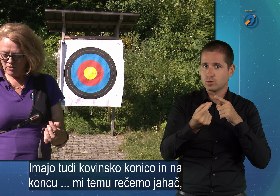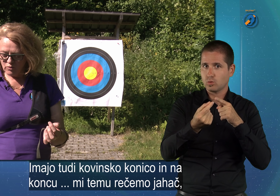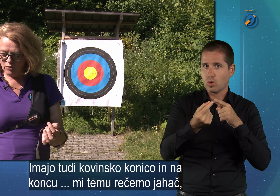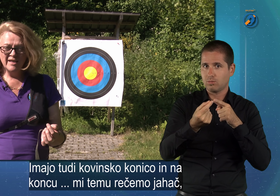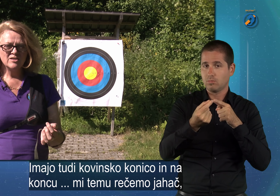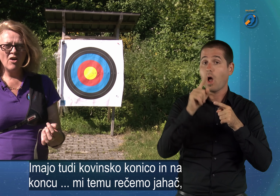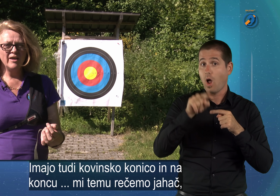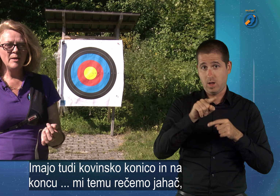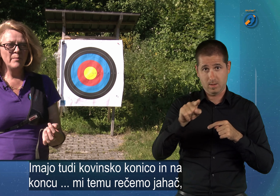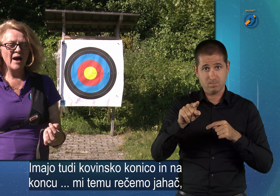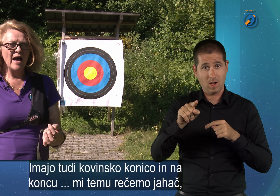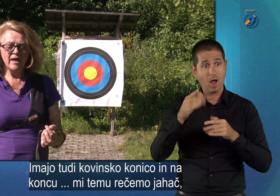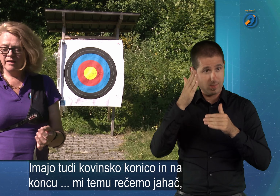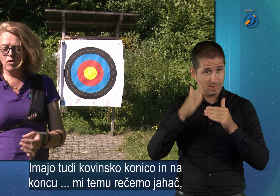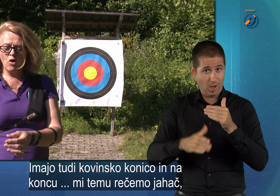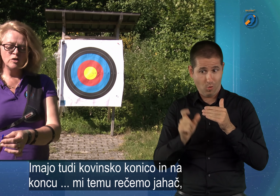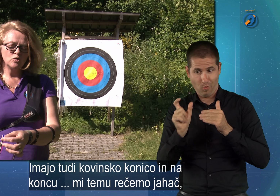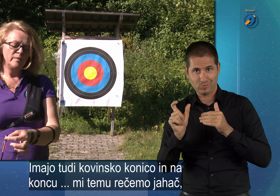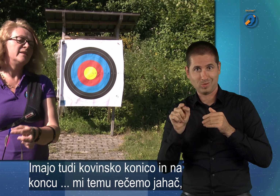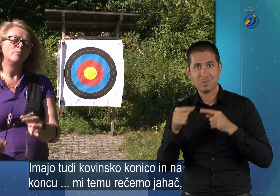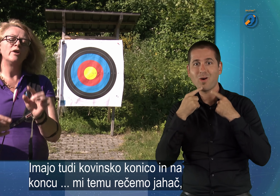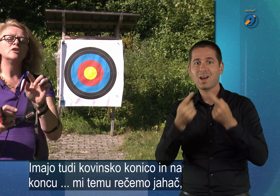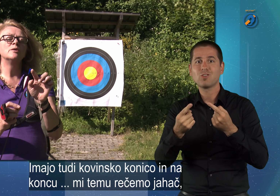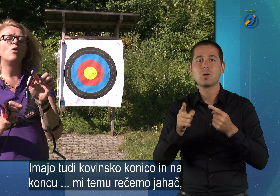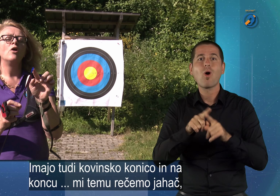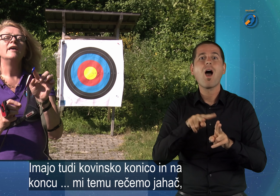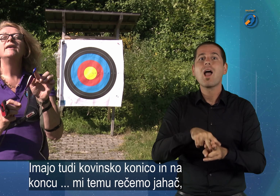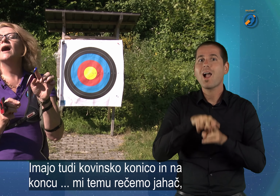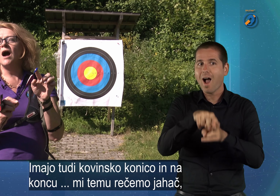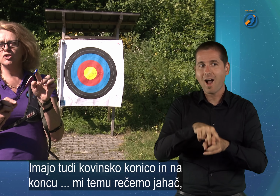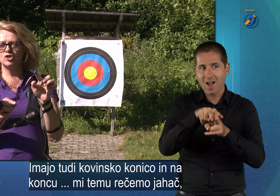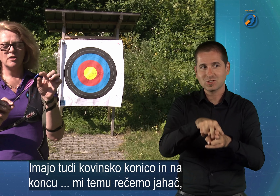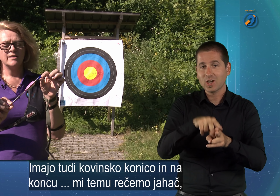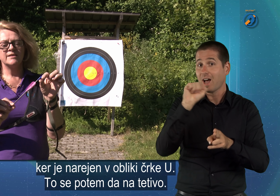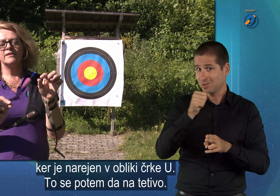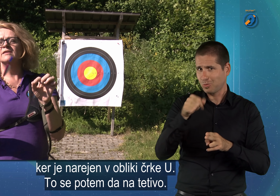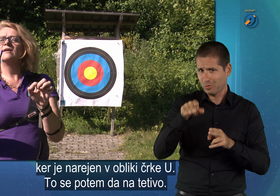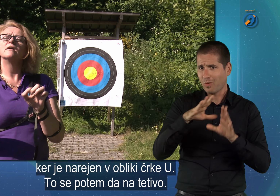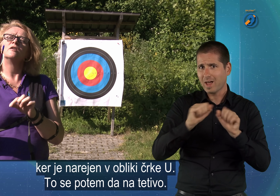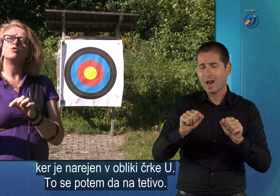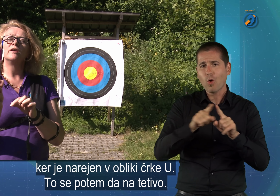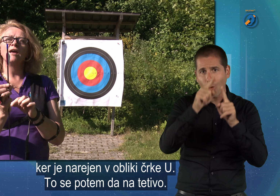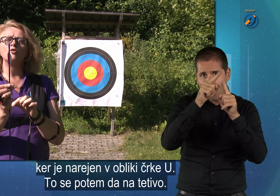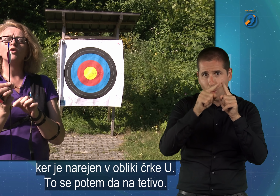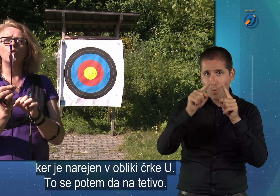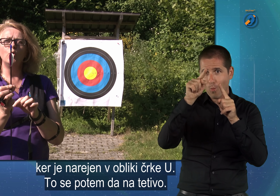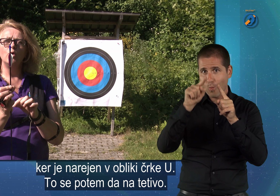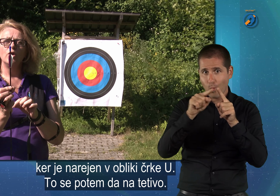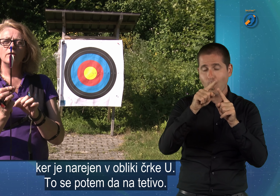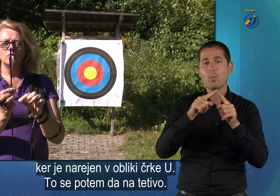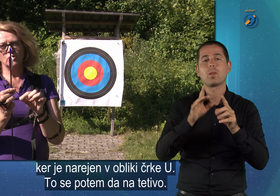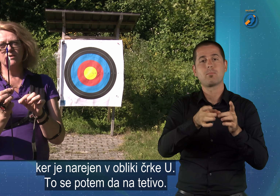kovinsko konico in pa na koncu mi temu rečemo jahač. Zaradi tega, ker je tako narejeno v